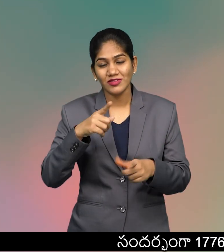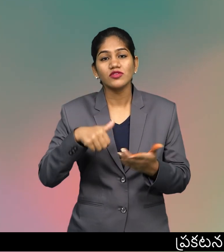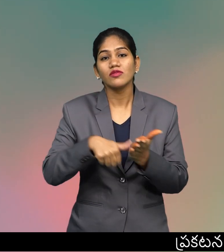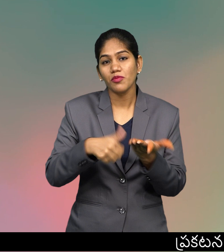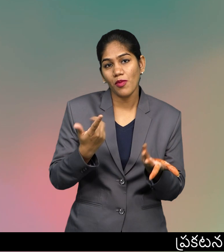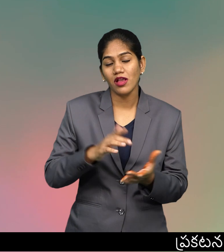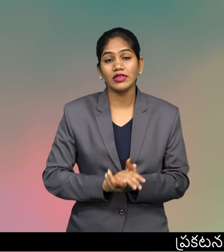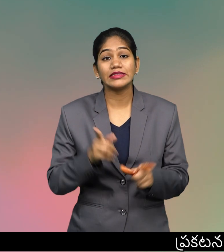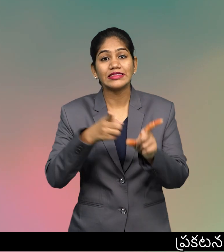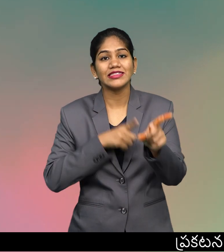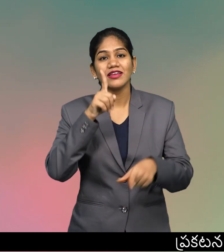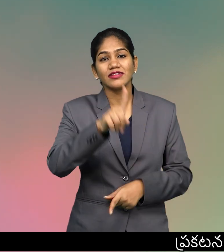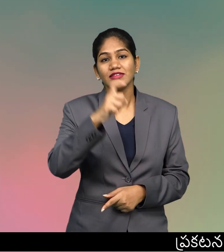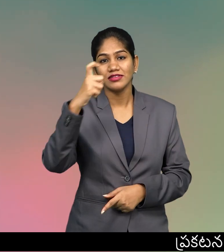స్వాతంత్ర్య ప్రకటన ఆమోదించబడింది.